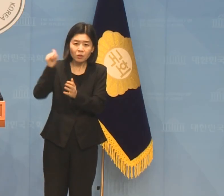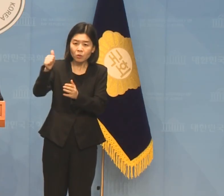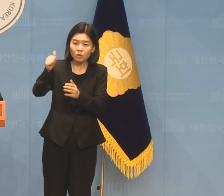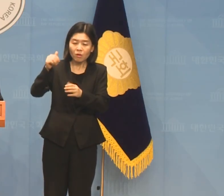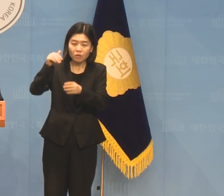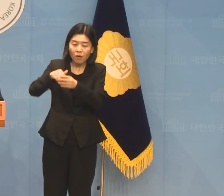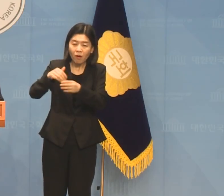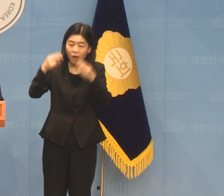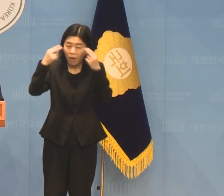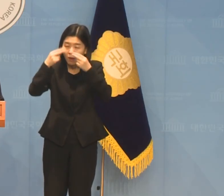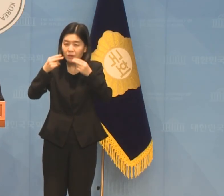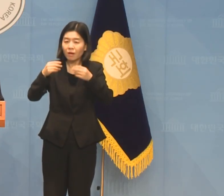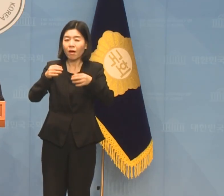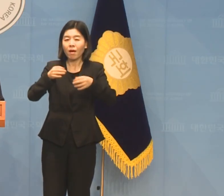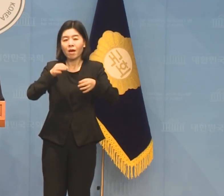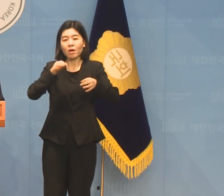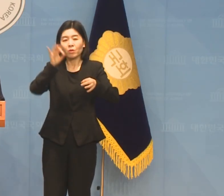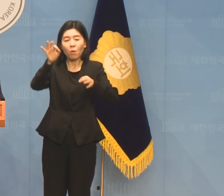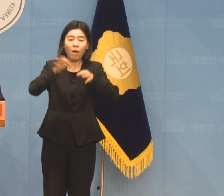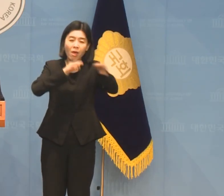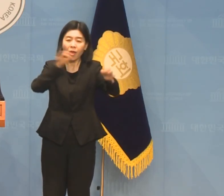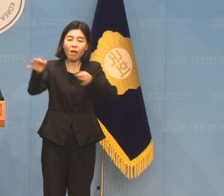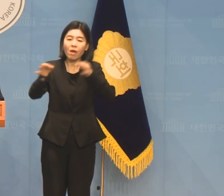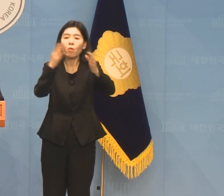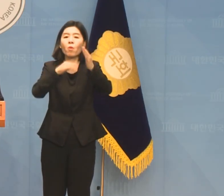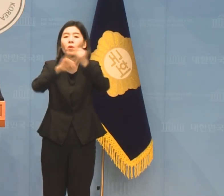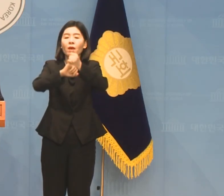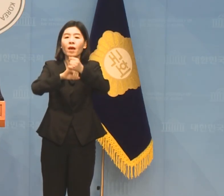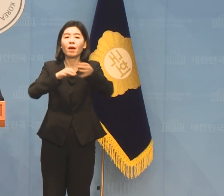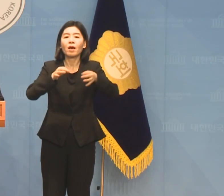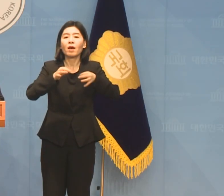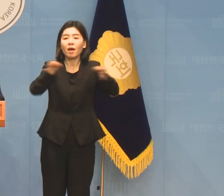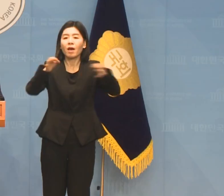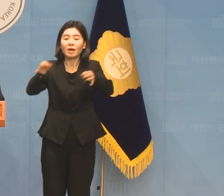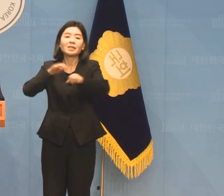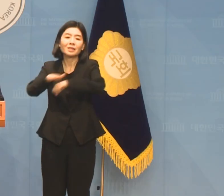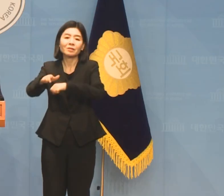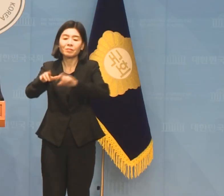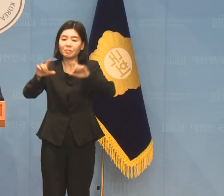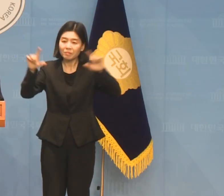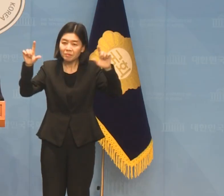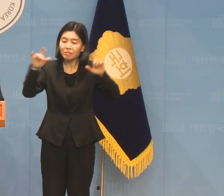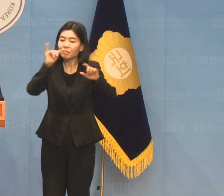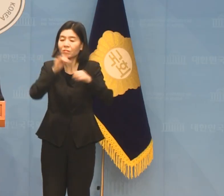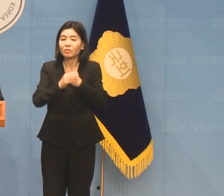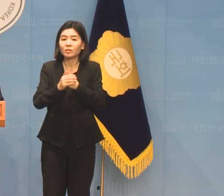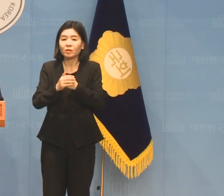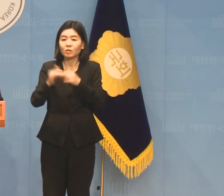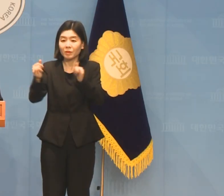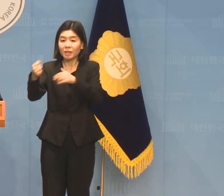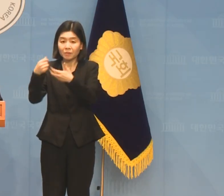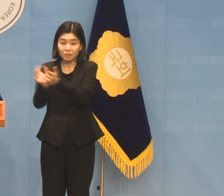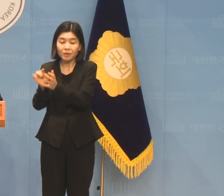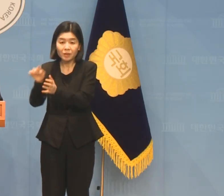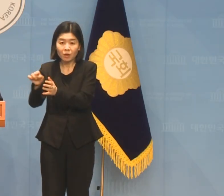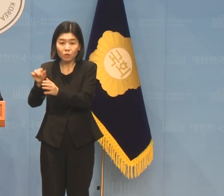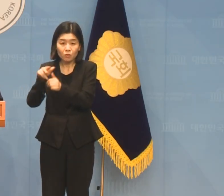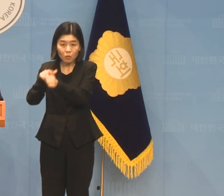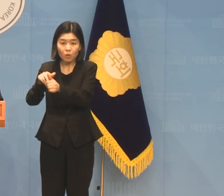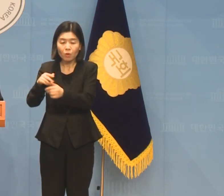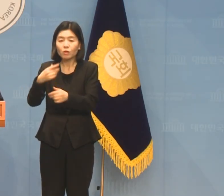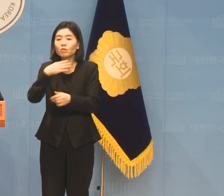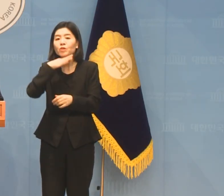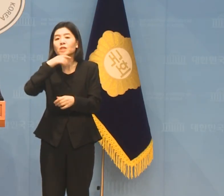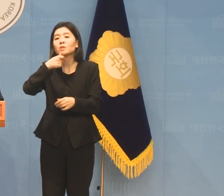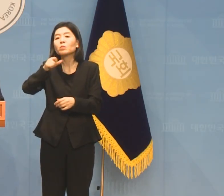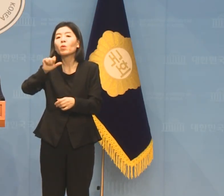포퓰리즘 공약만 남발하고 있습니다. 국민의힘 김문수 후보는 65세 이상의 고령층의 버스 요금 무료를